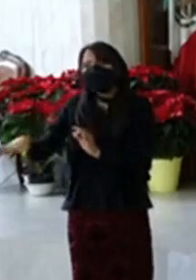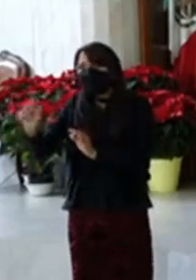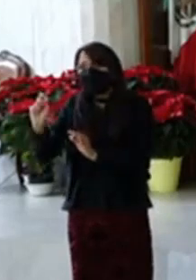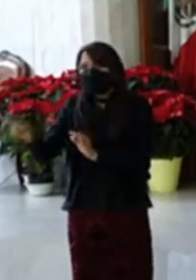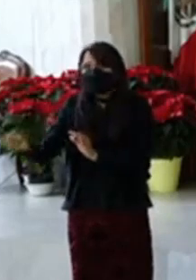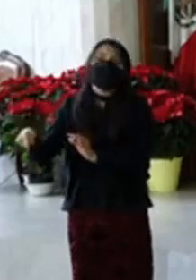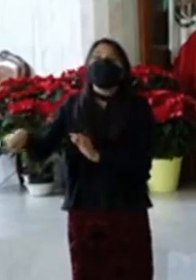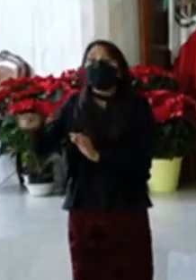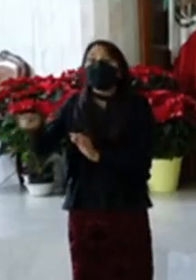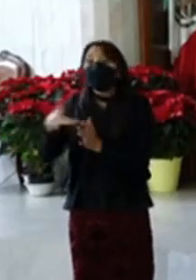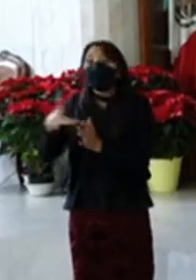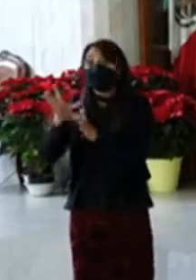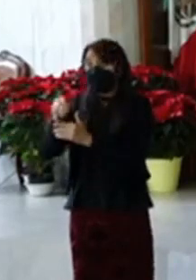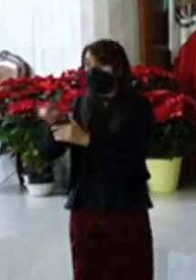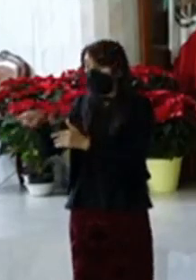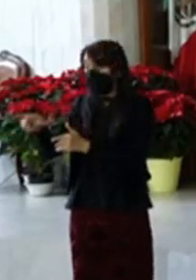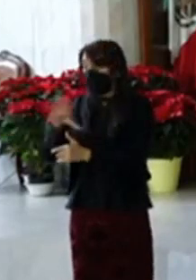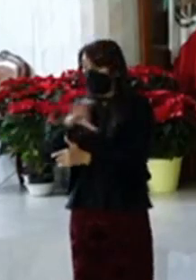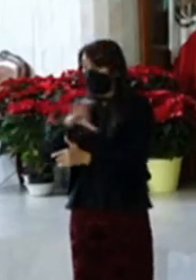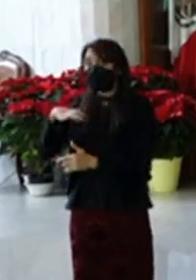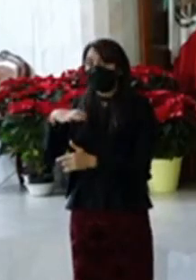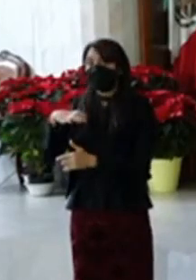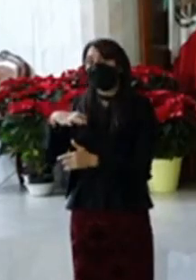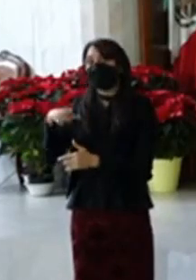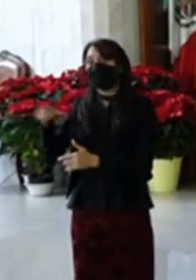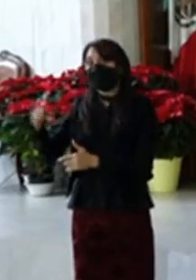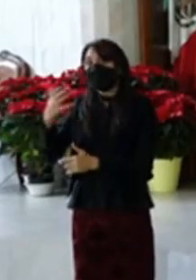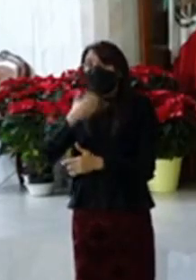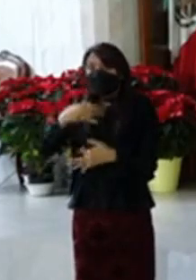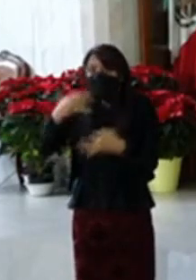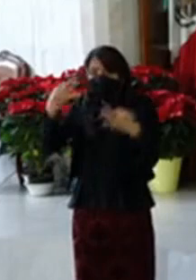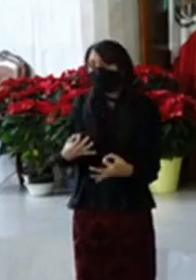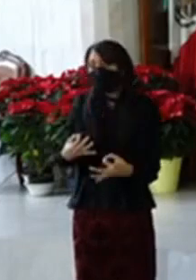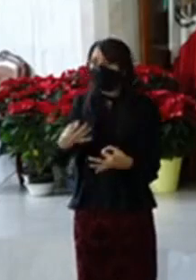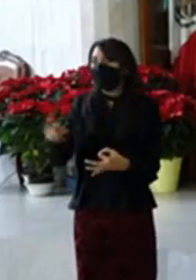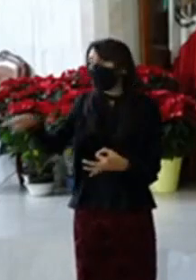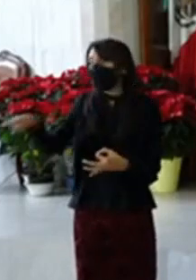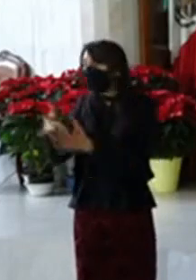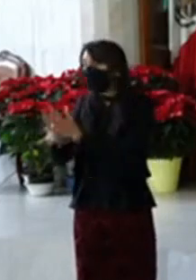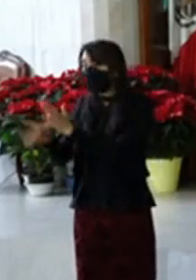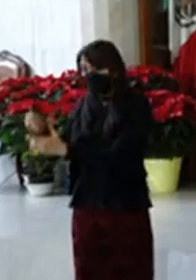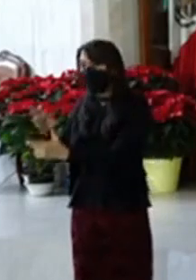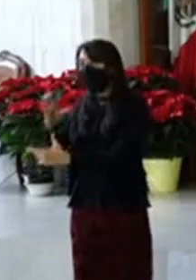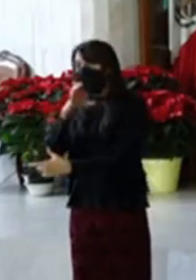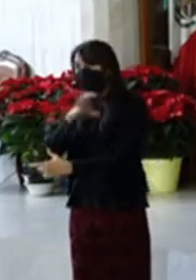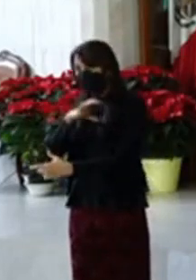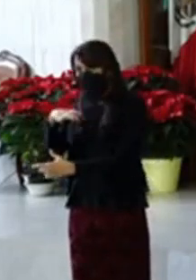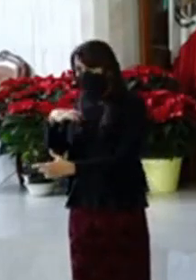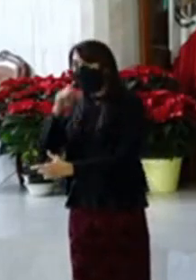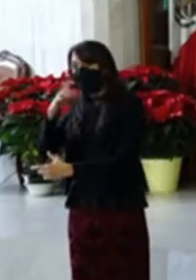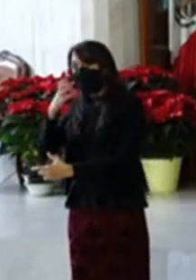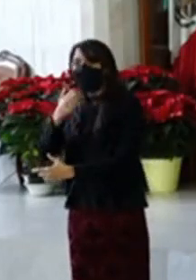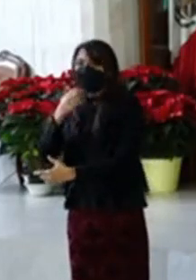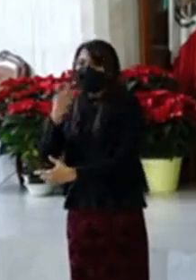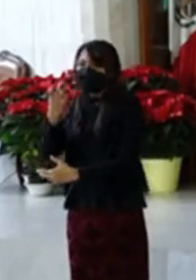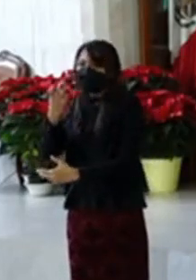completamente de cristianos judíos, no mesiánicos. Los mesiánicos, con todo cariño y respeto, pues